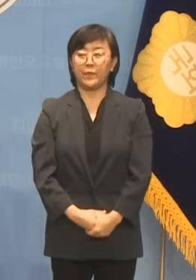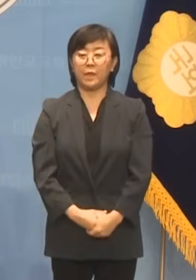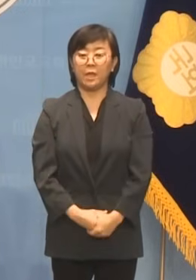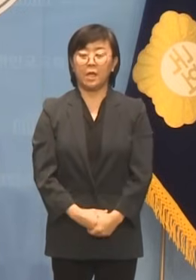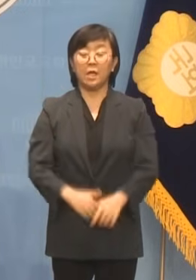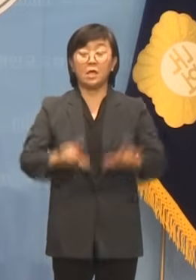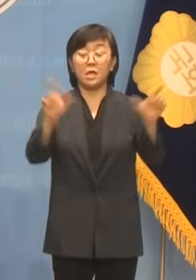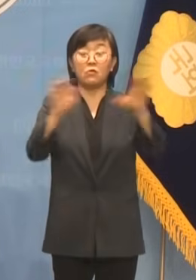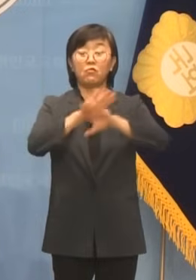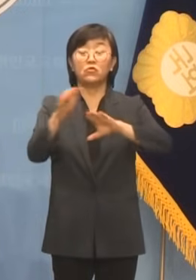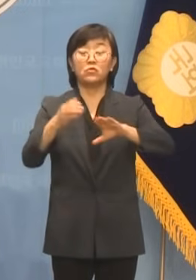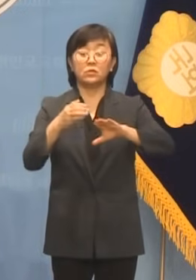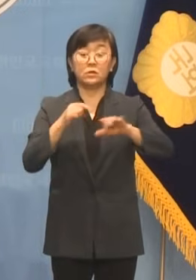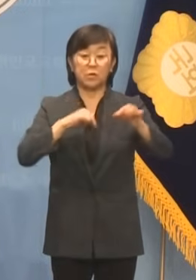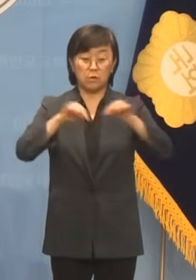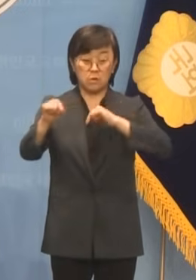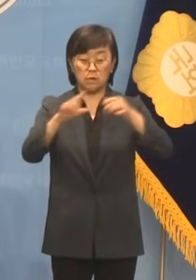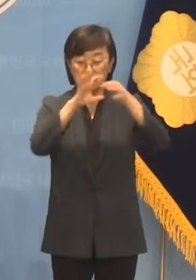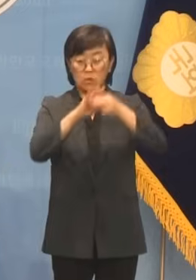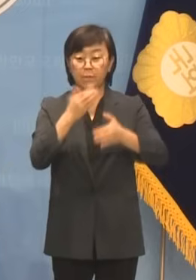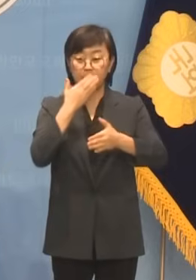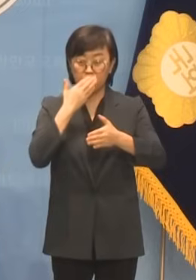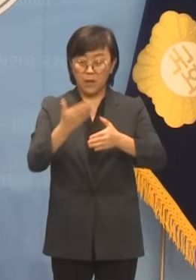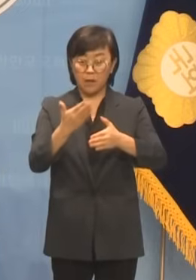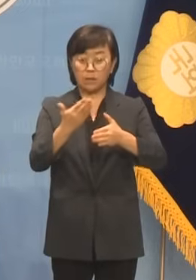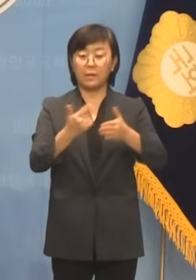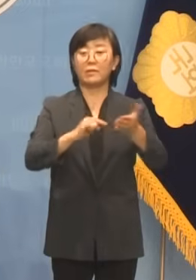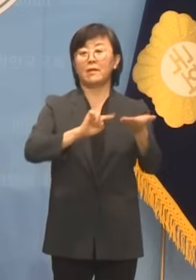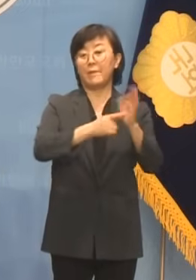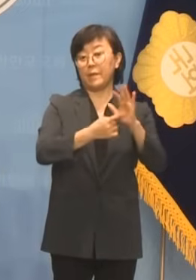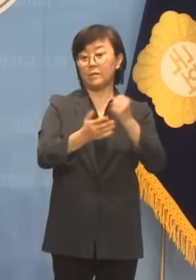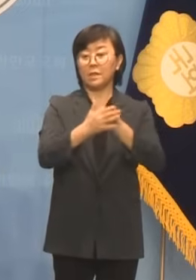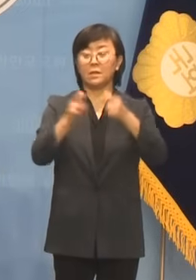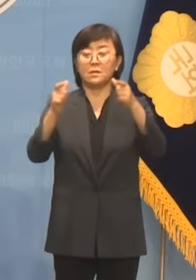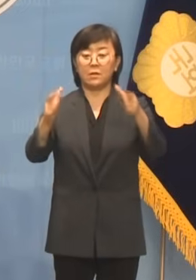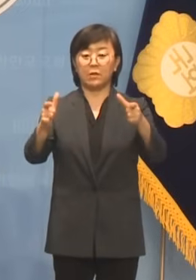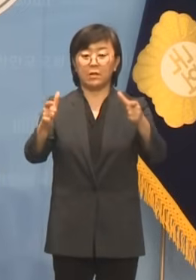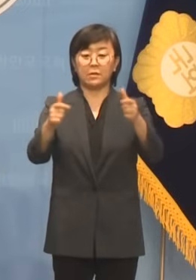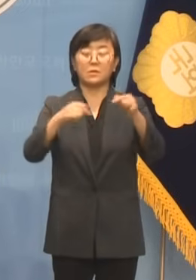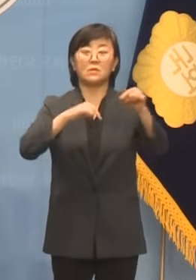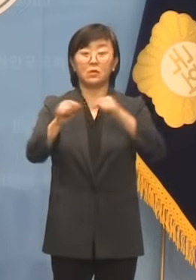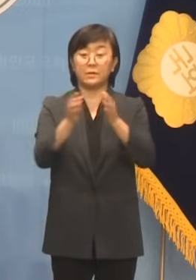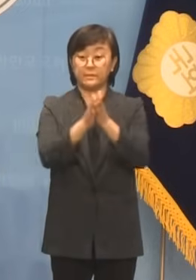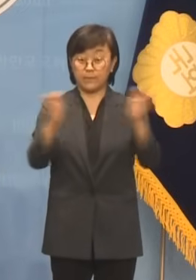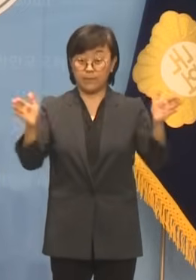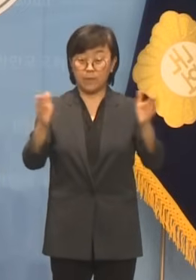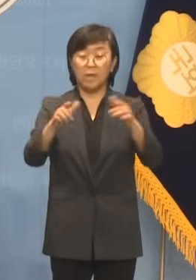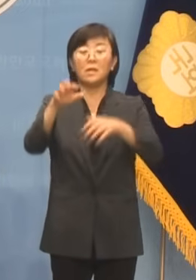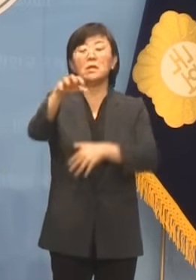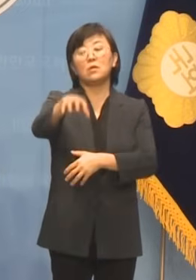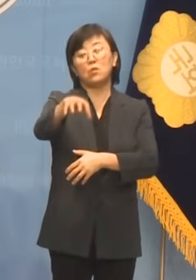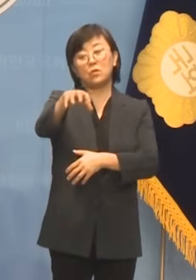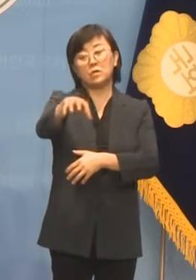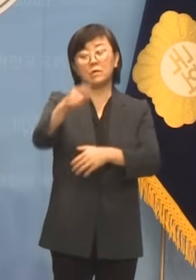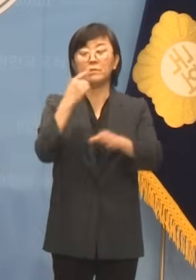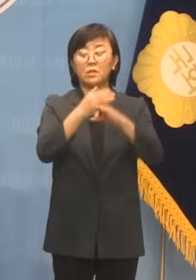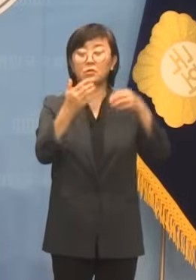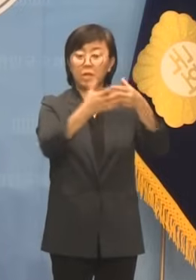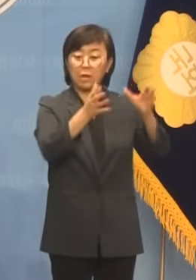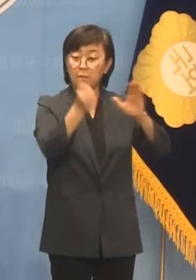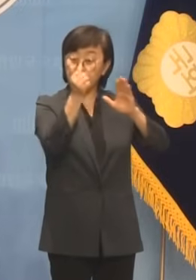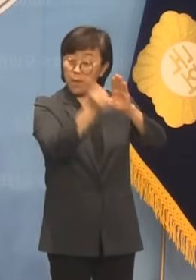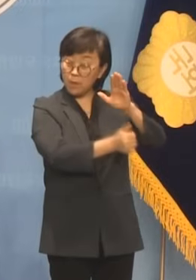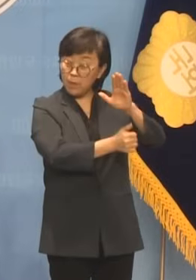기후 정치와 지속 가능을 전면에 걸고 지역에서 정치를 시작합니다. 이 지역이 민주당의